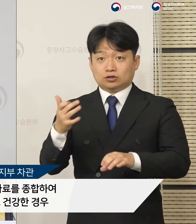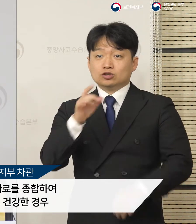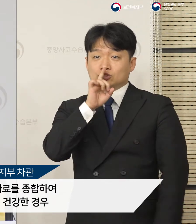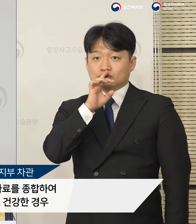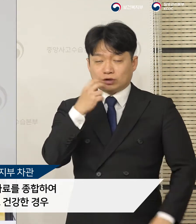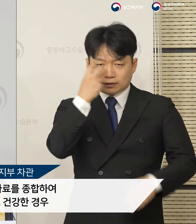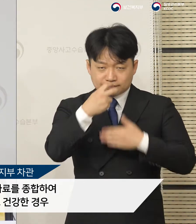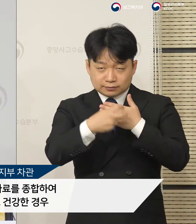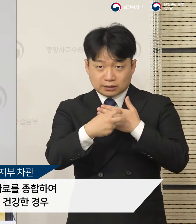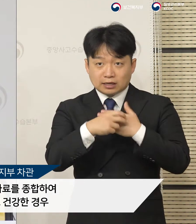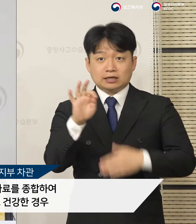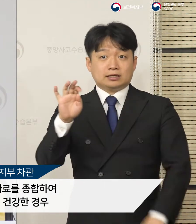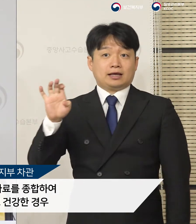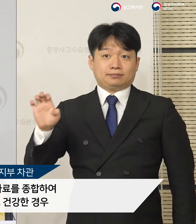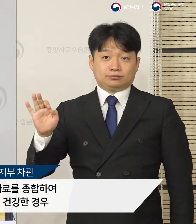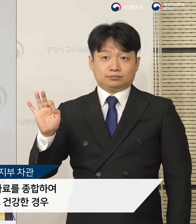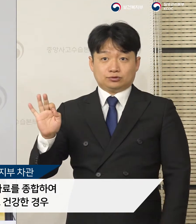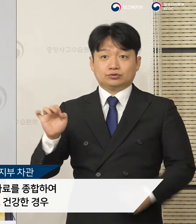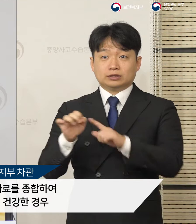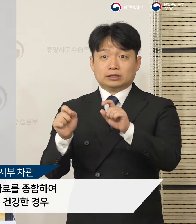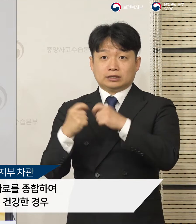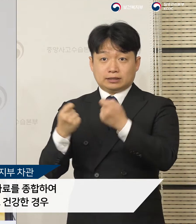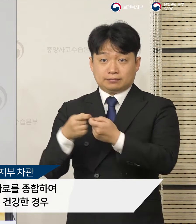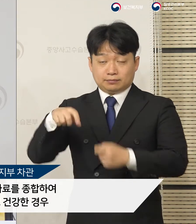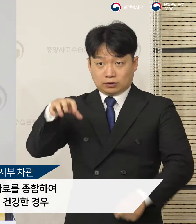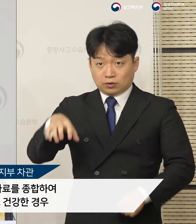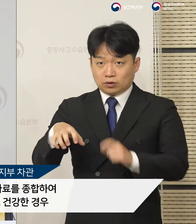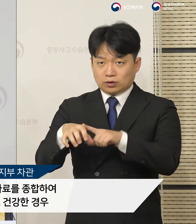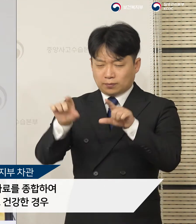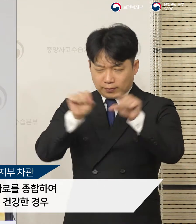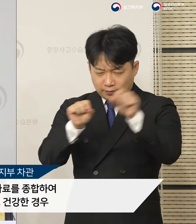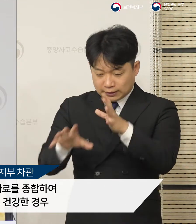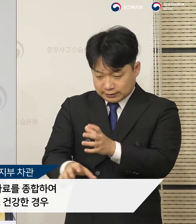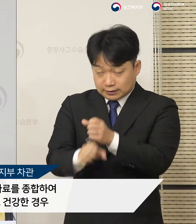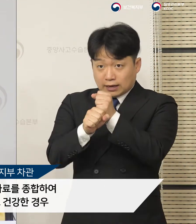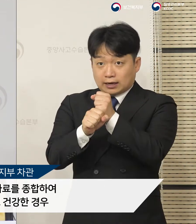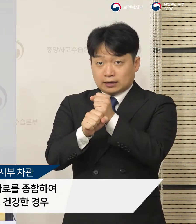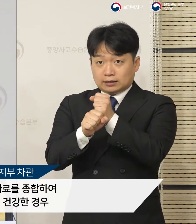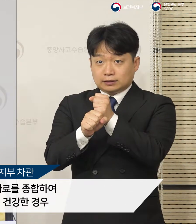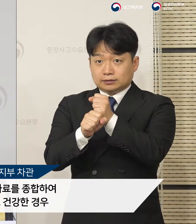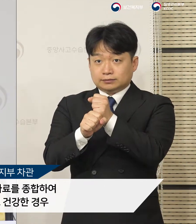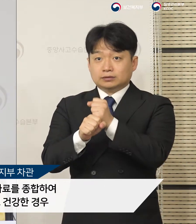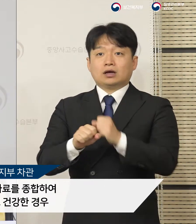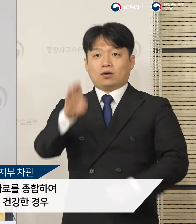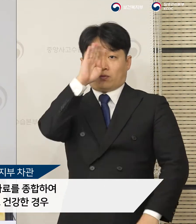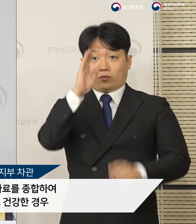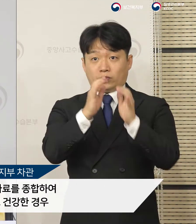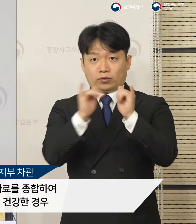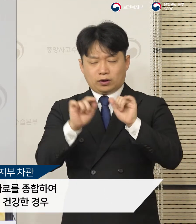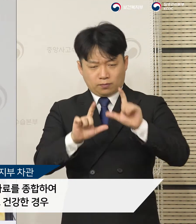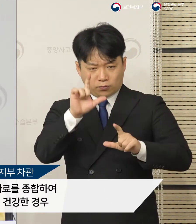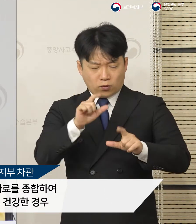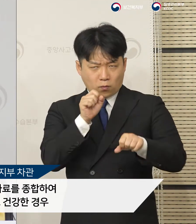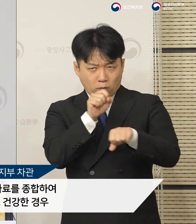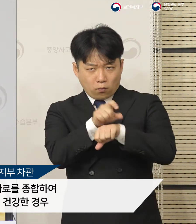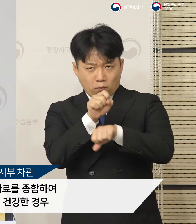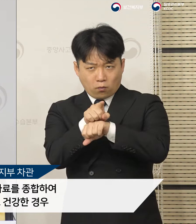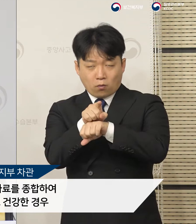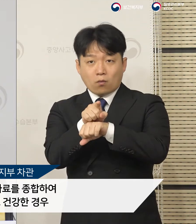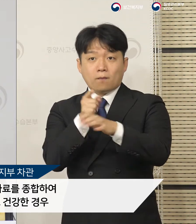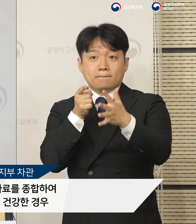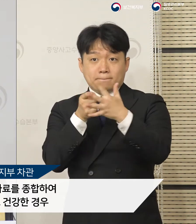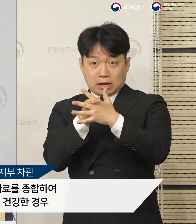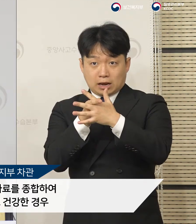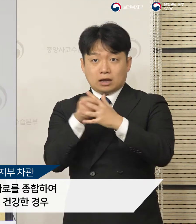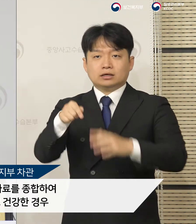코로나19 중앙임상 TF는 현재까지의 임상자료를 종합하여 코로나19 환자의 임상 특성을